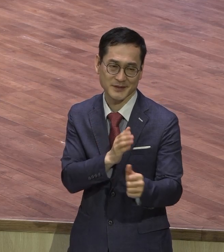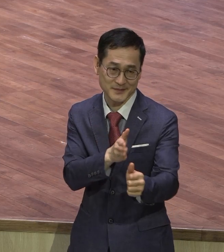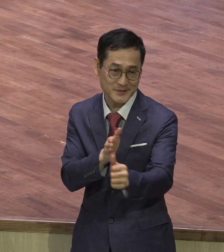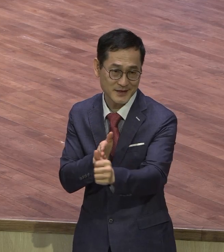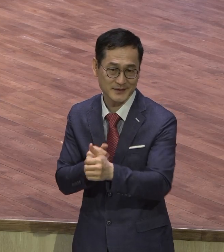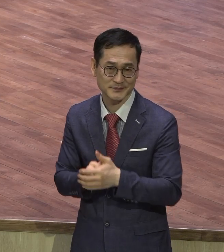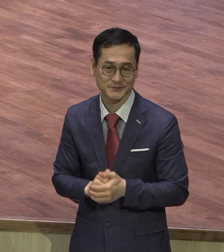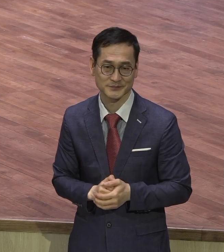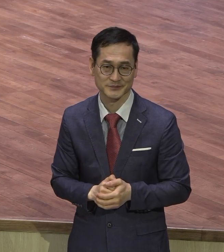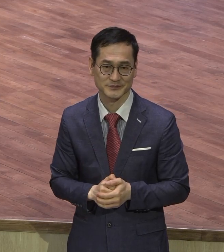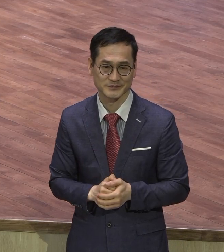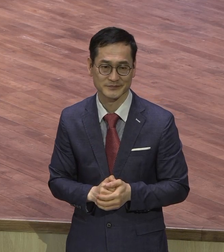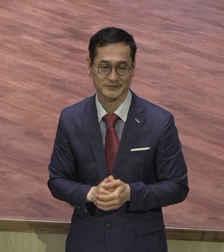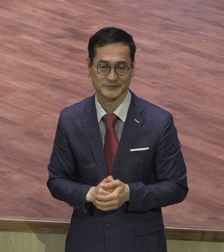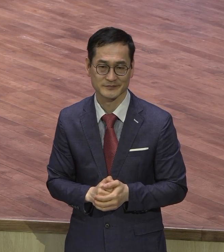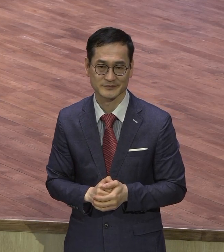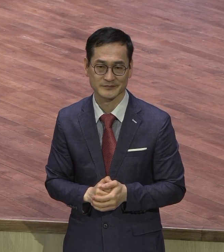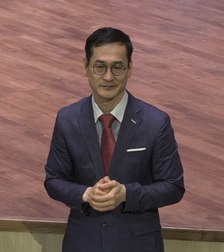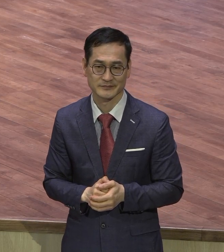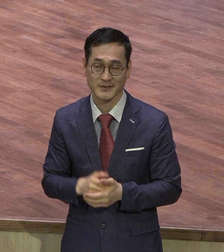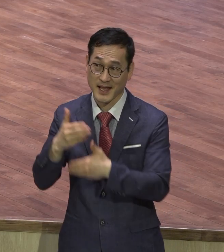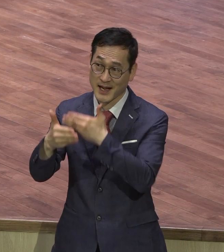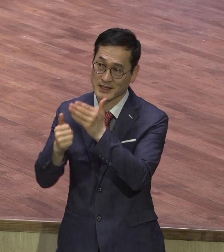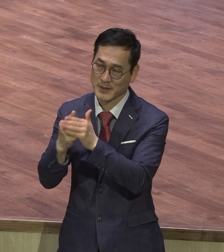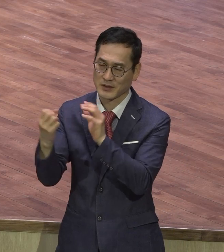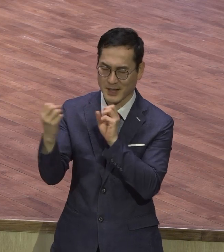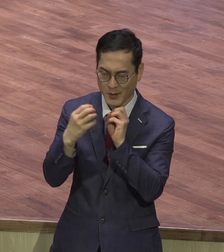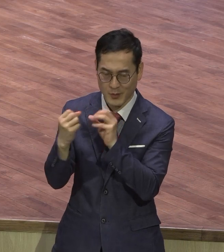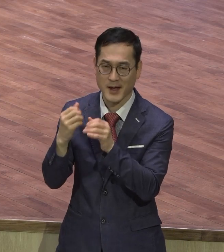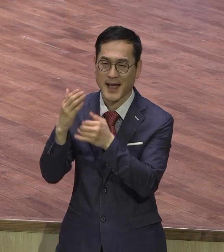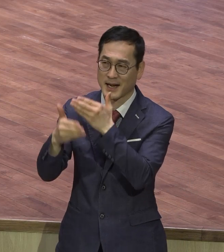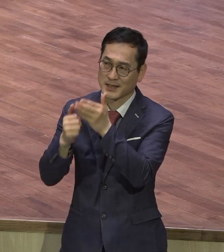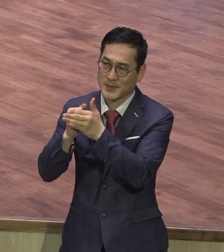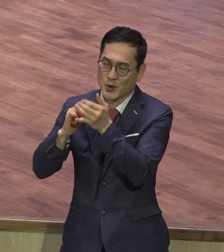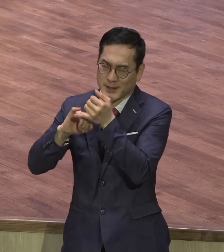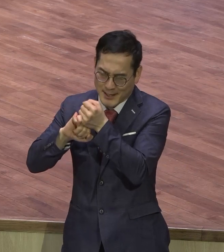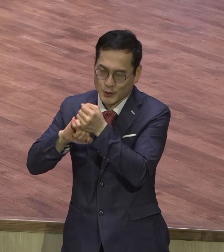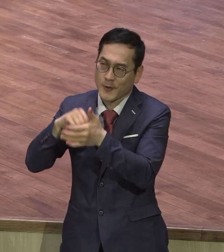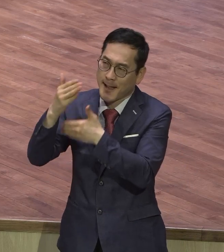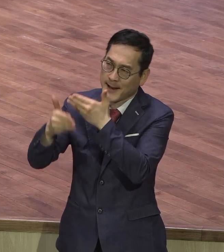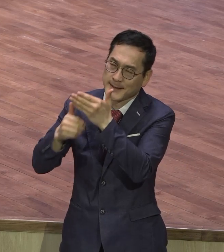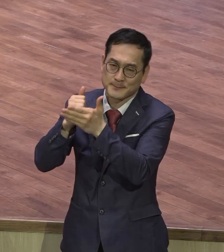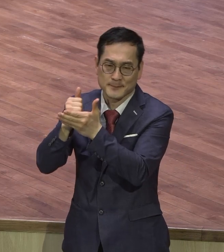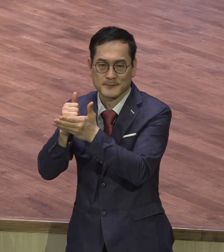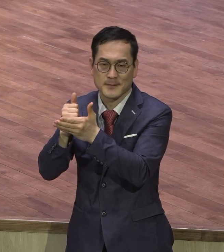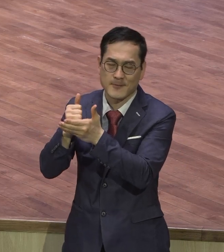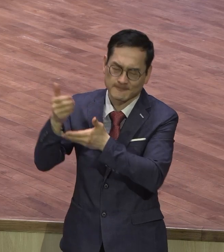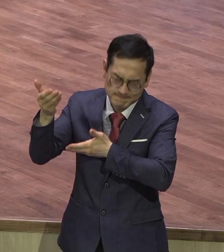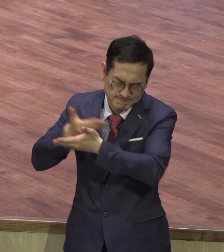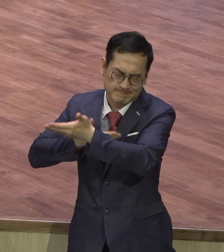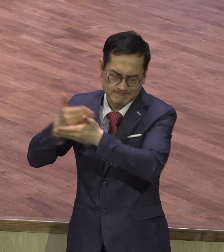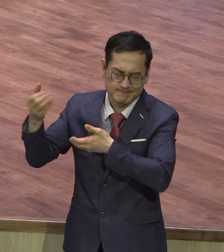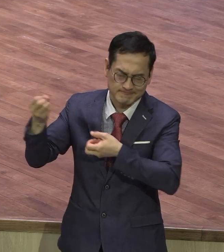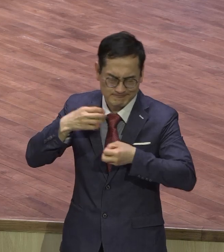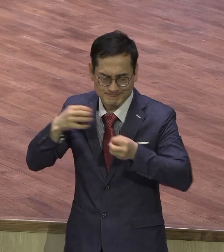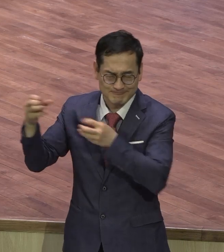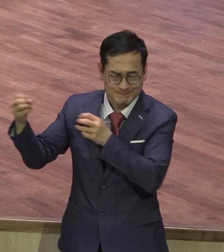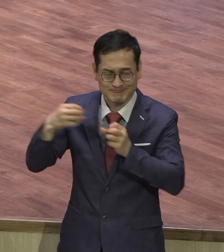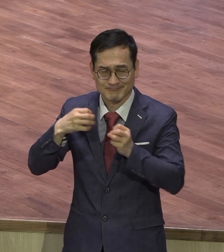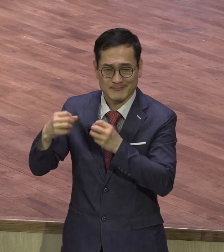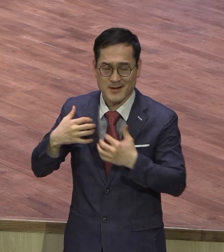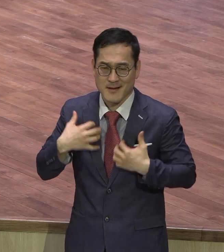골방에서. 하나님과 대화하고 하나님과 약속하고 하나님과 이민계약 맺고. 아멘. 이 재미가 다른